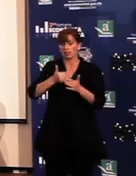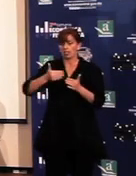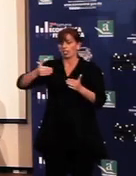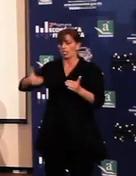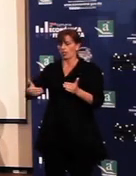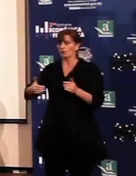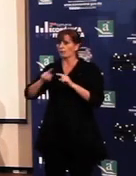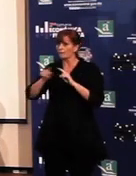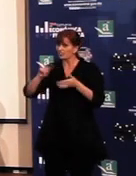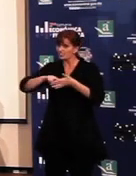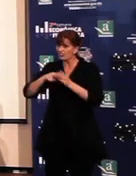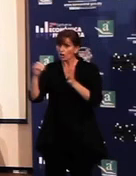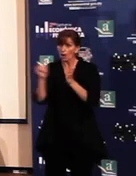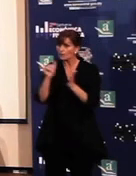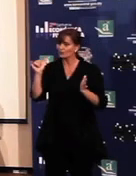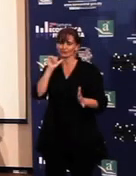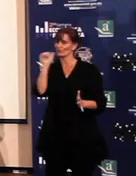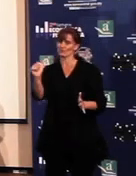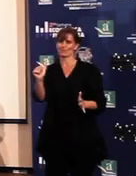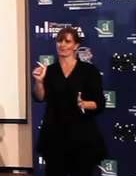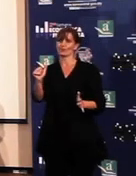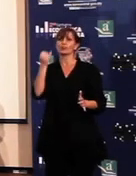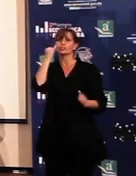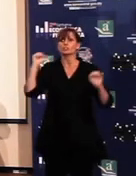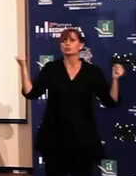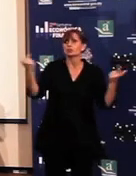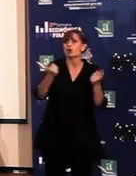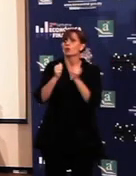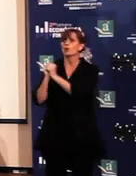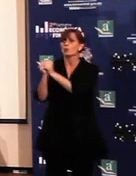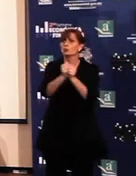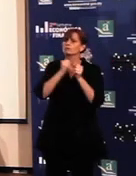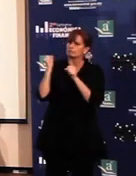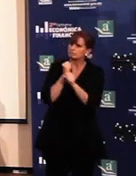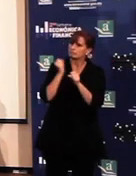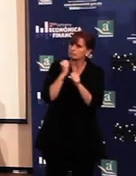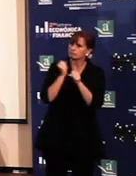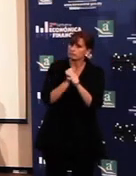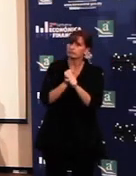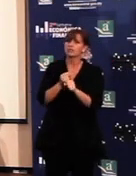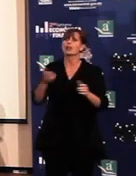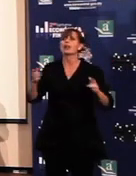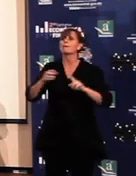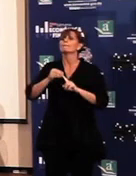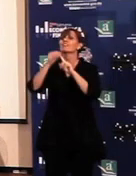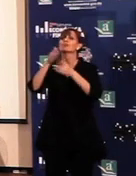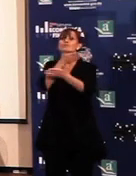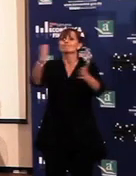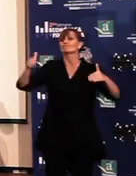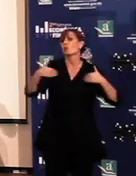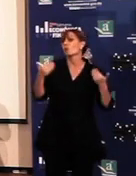imposible si todos juntos trabajamos para ello si sensibilizamos a la juventud principalmente a que